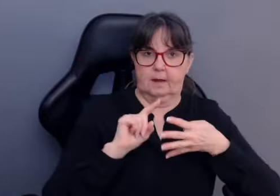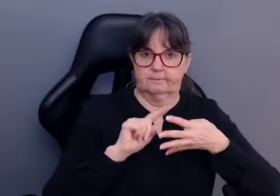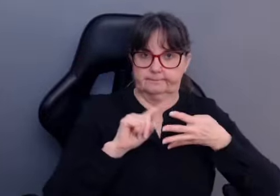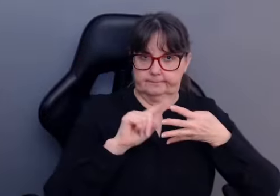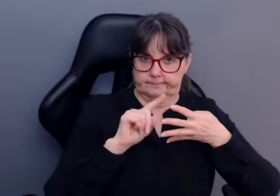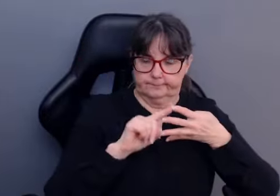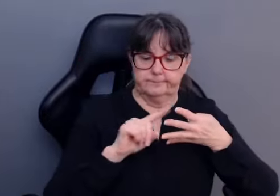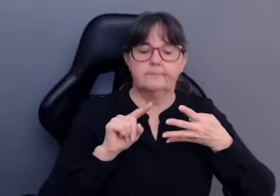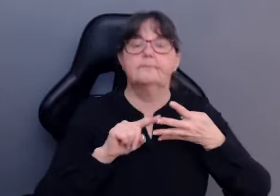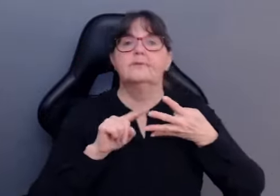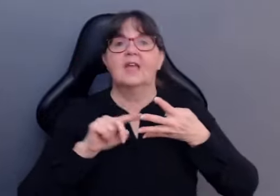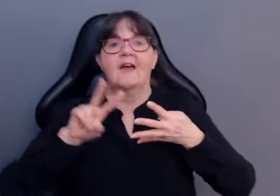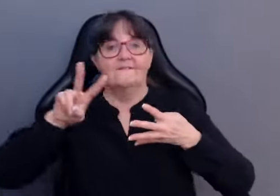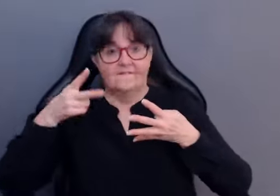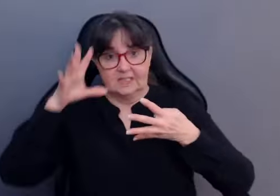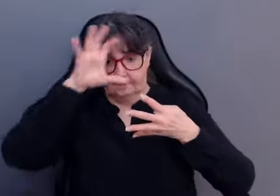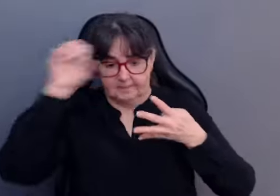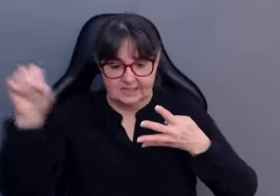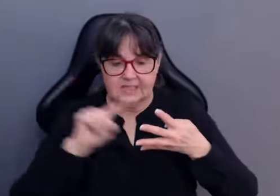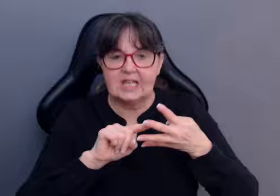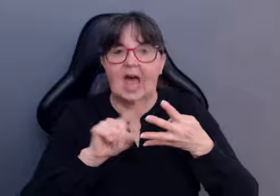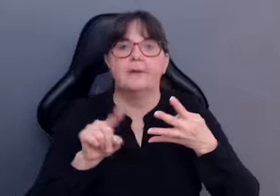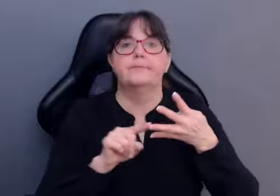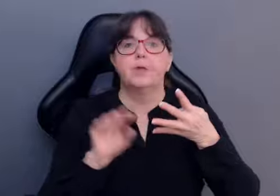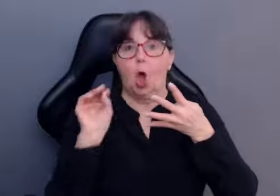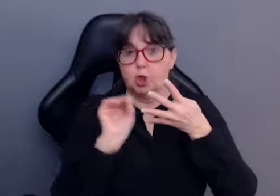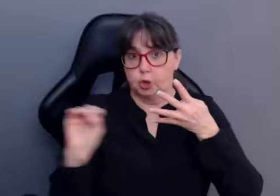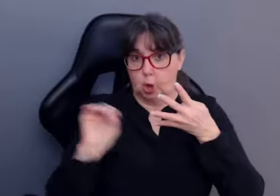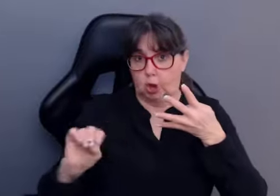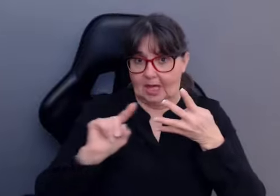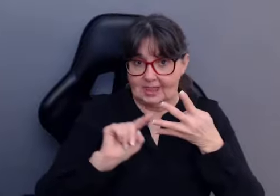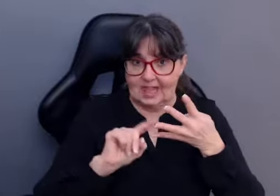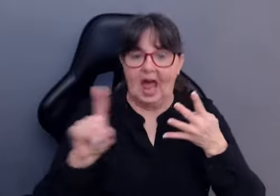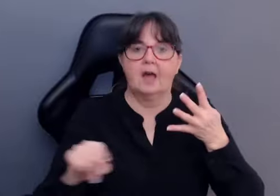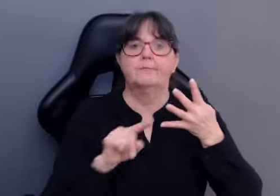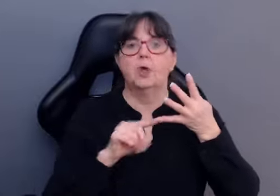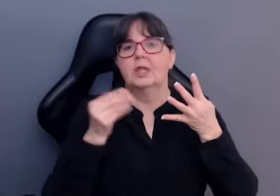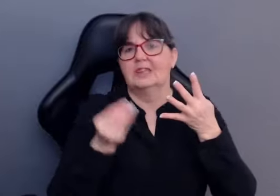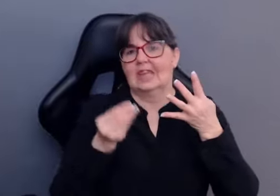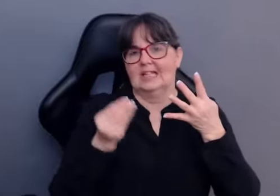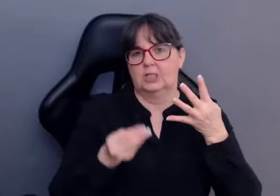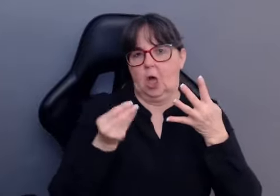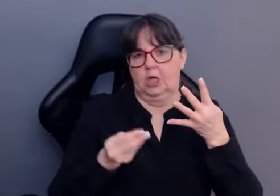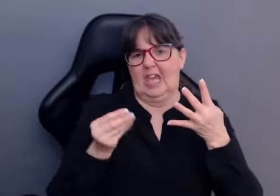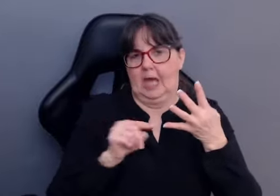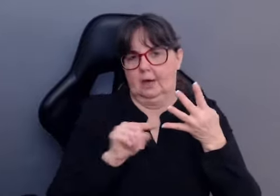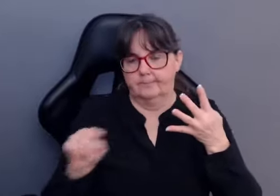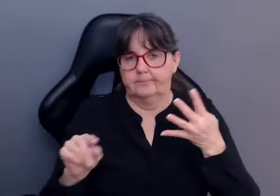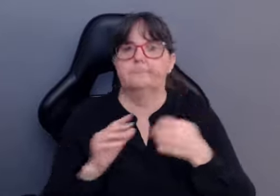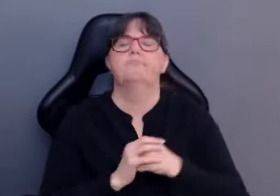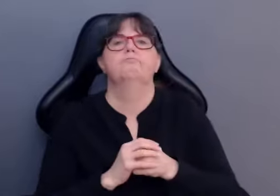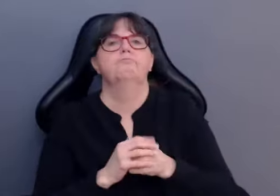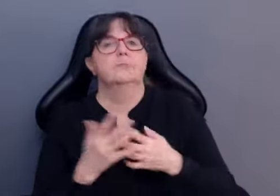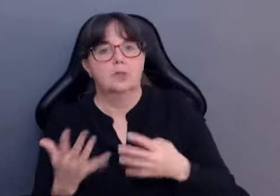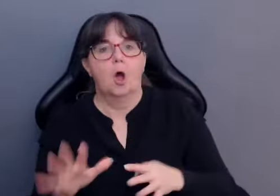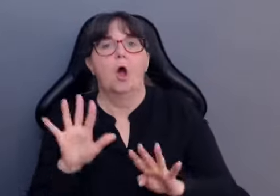le secrétaire, le trésorier, ainsi que tout autre administrateur dont le titre et